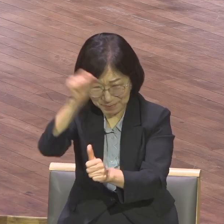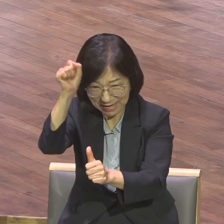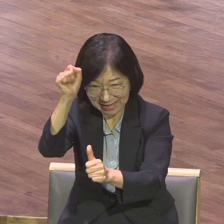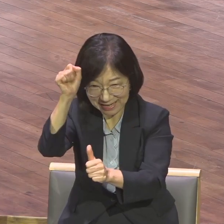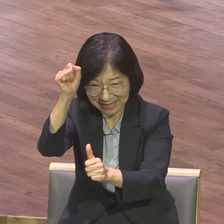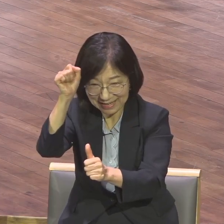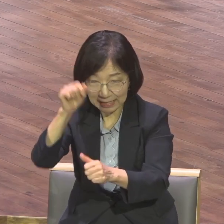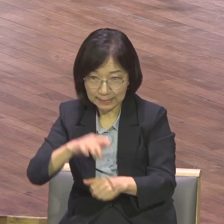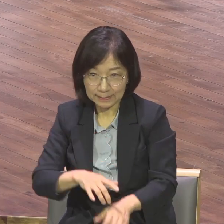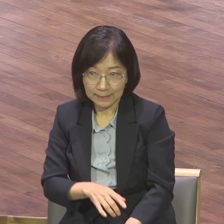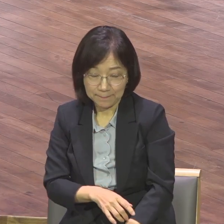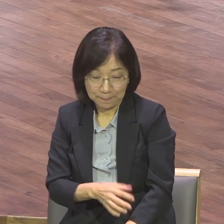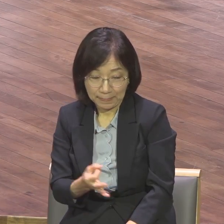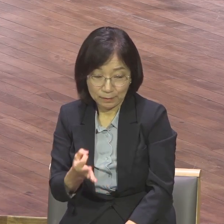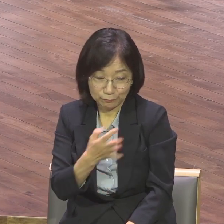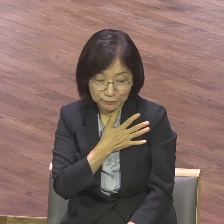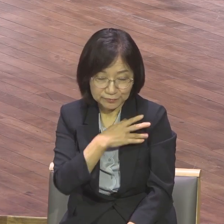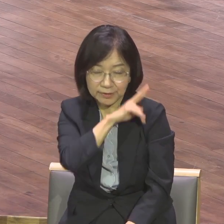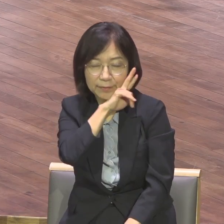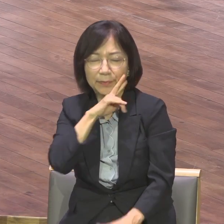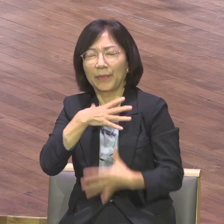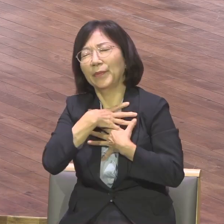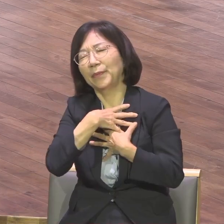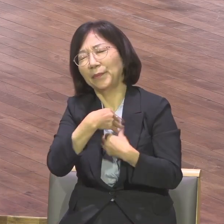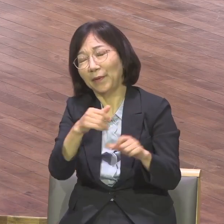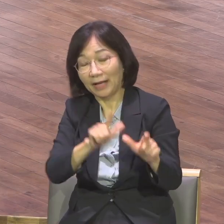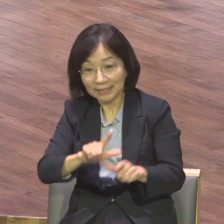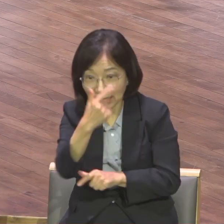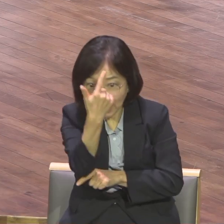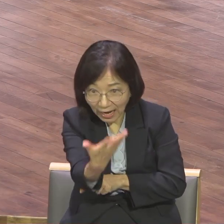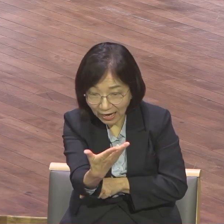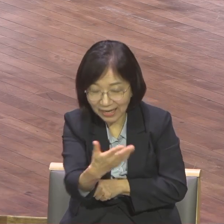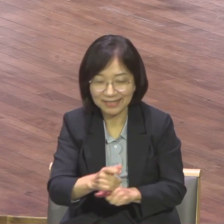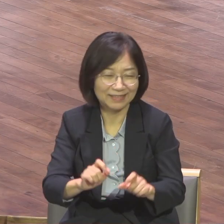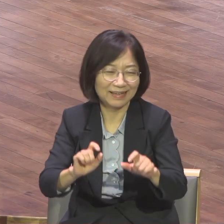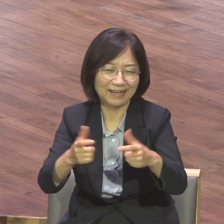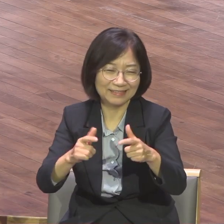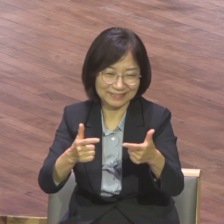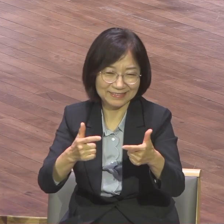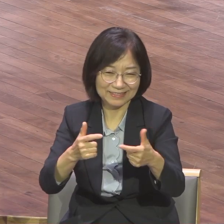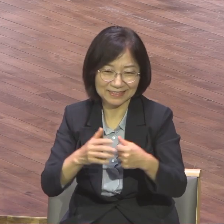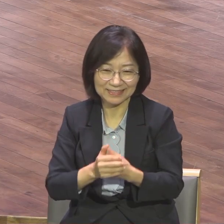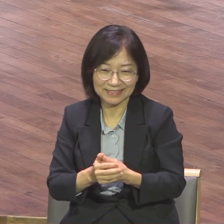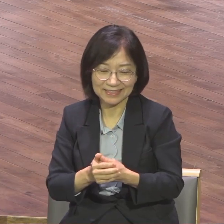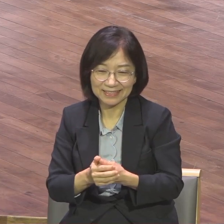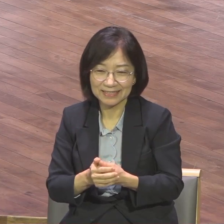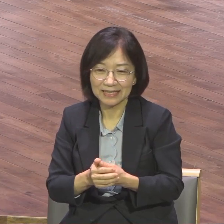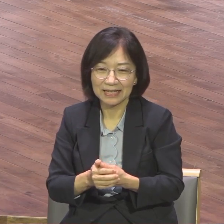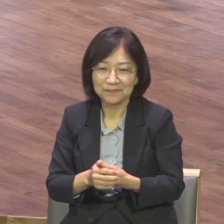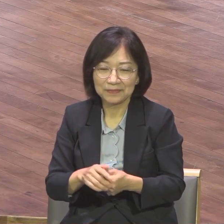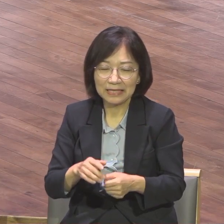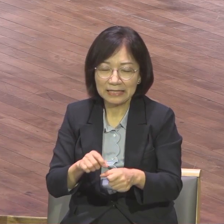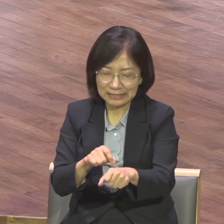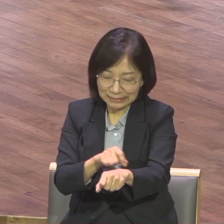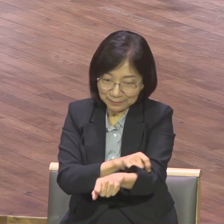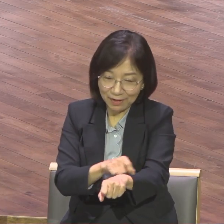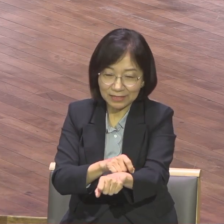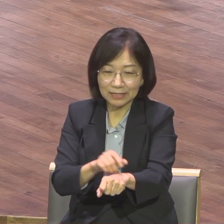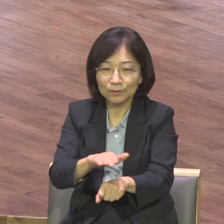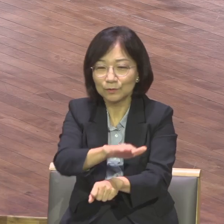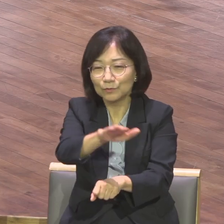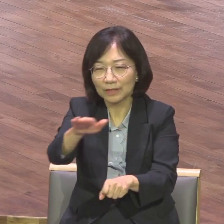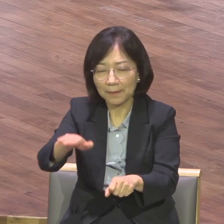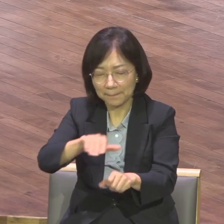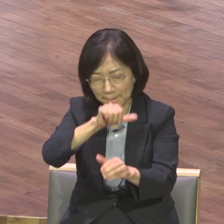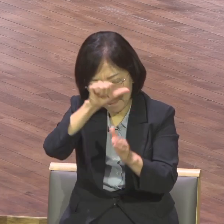잘 먹고 잘 살기 위한 것입니까? 이제 우리 구원받은 우리가 해야 될 것은 특별히 중직자들은 전도와 선교예요.